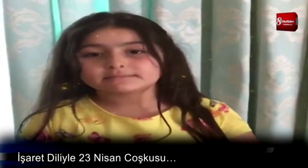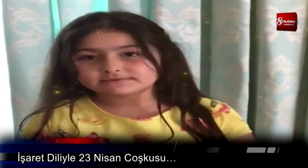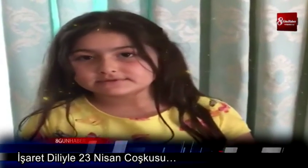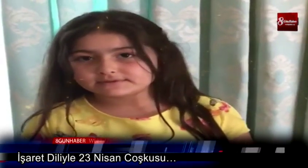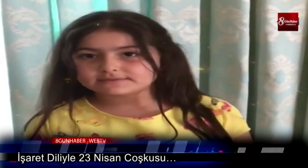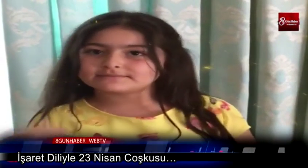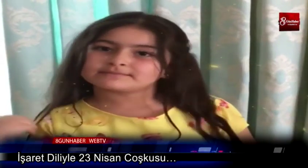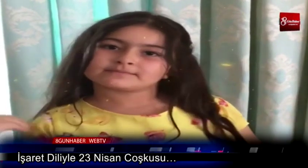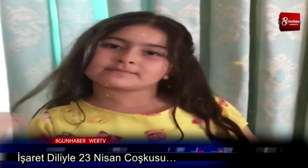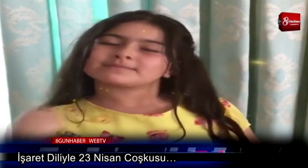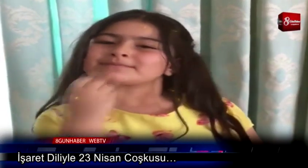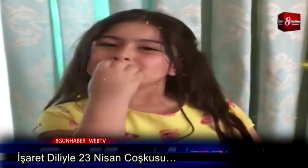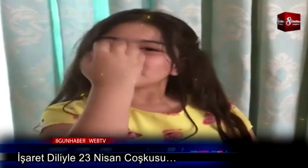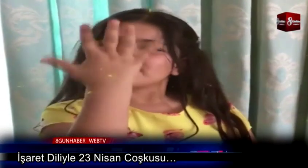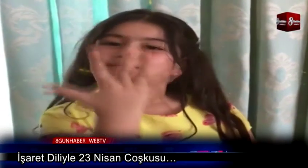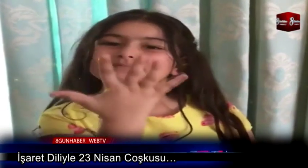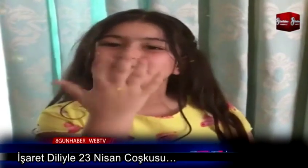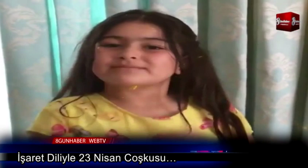Elimizde taze kır çiçekleri,